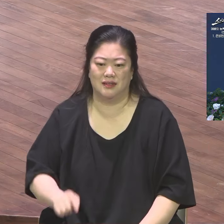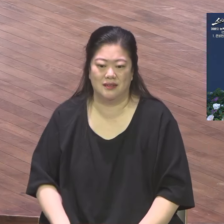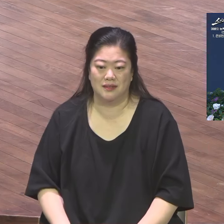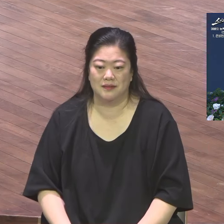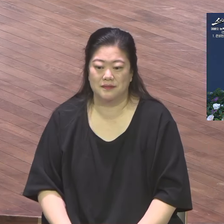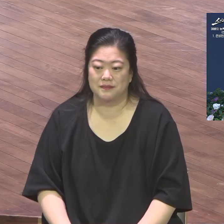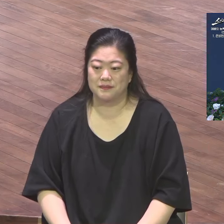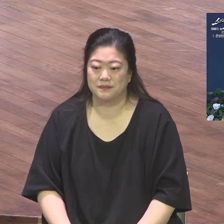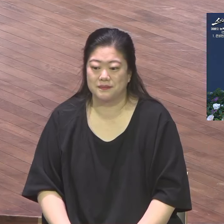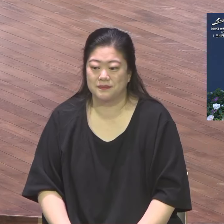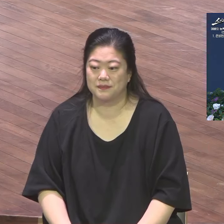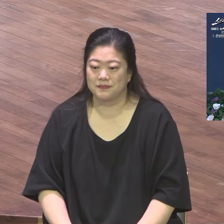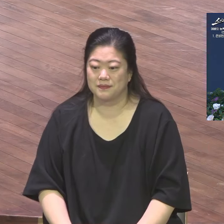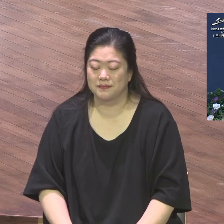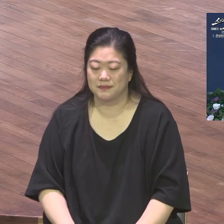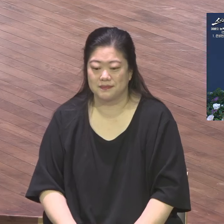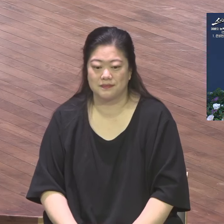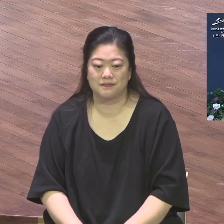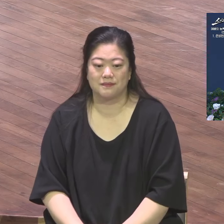소용없다는 얘기.